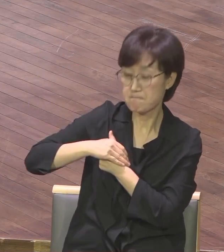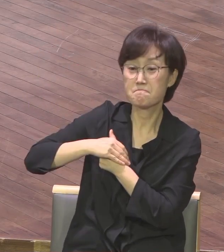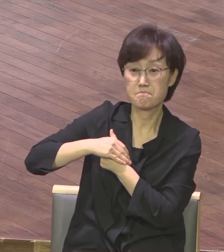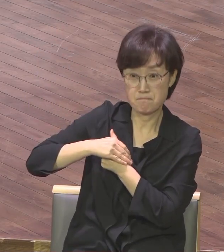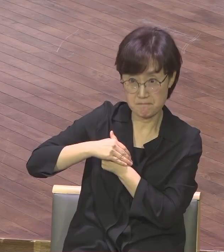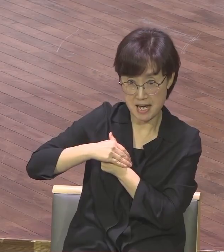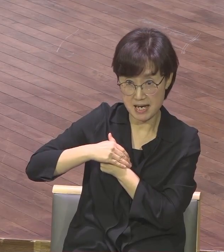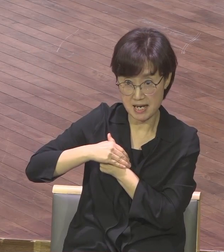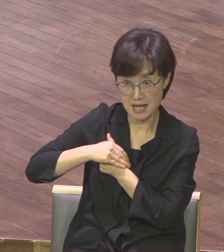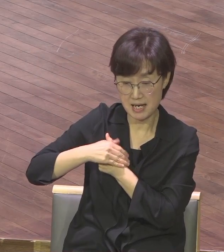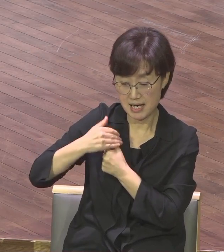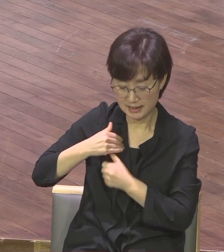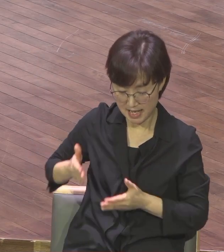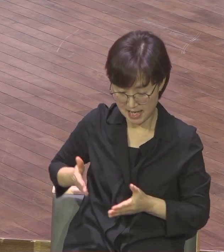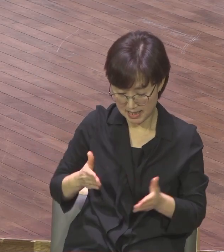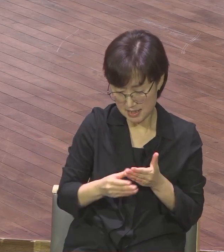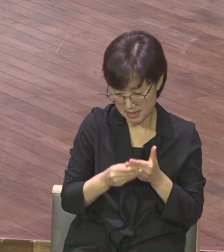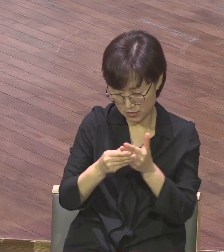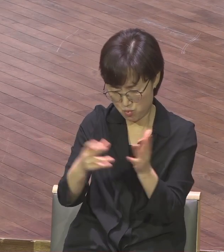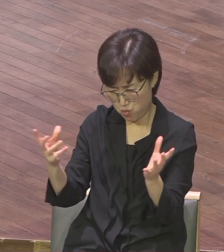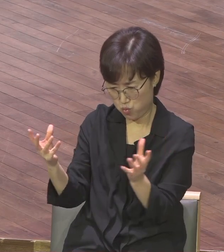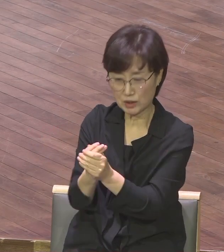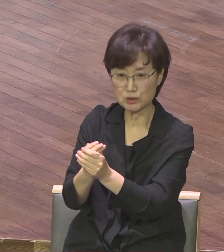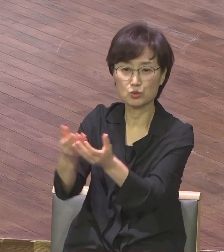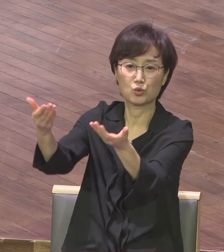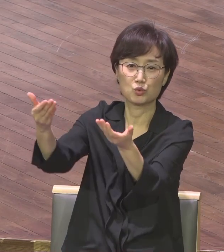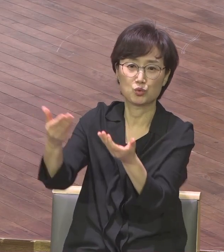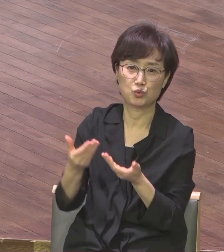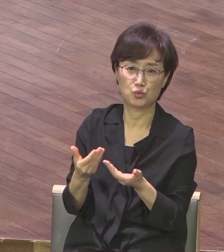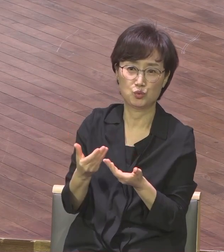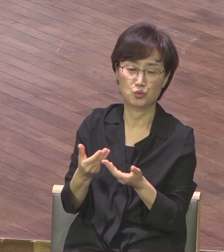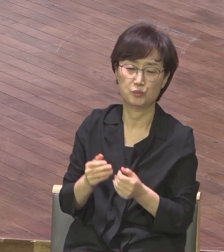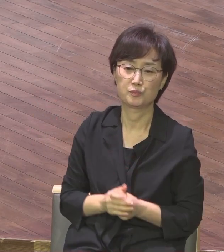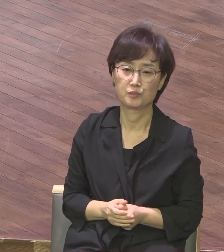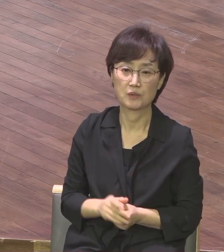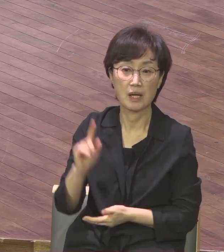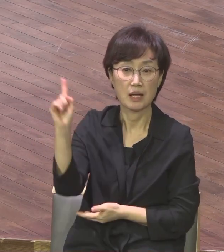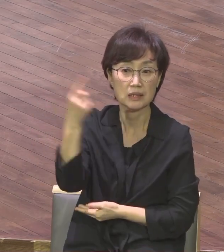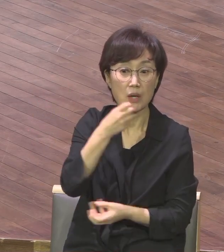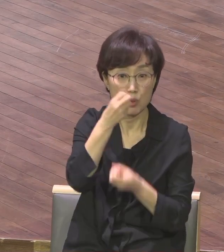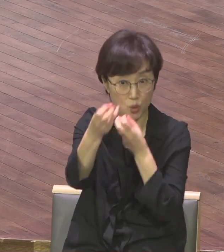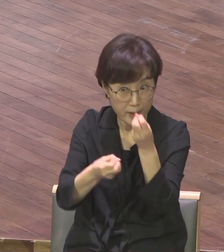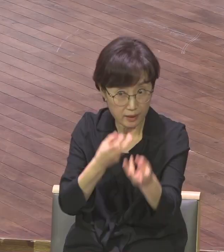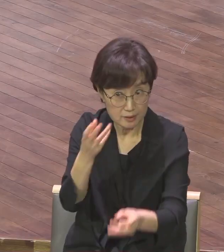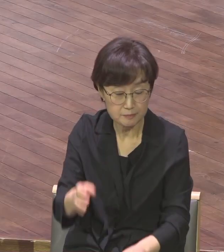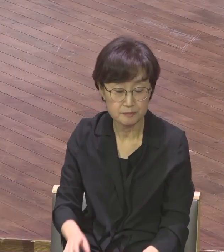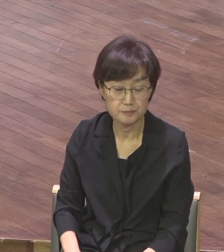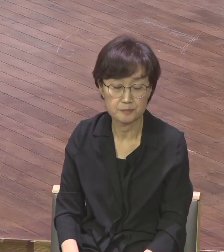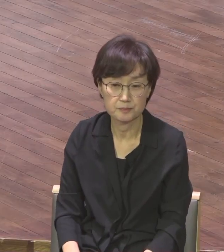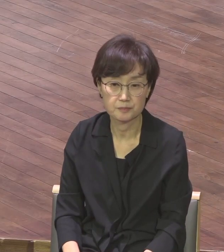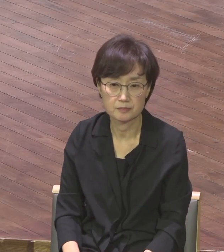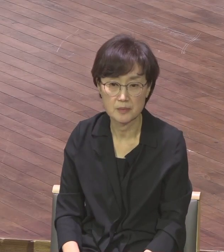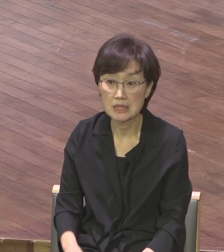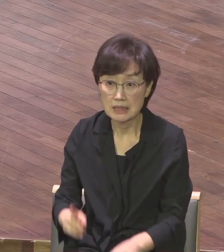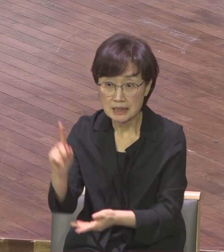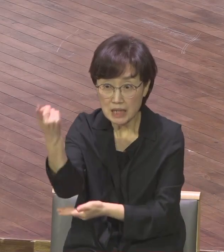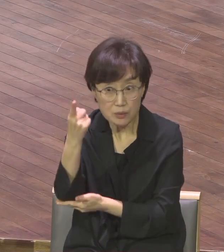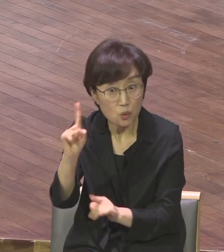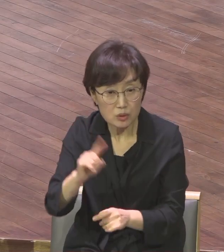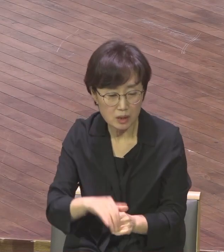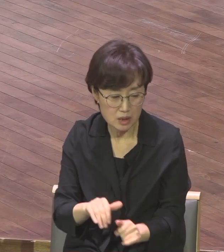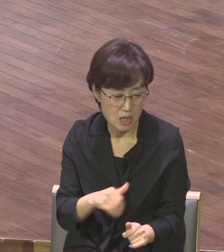내 길을 완전하게 하시며. 지금 다윗이 말이죠. 모든 원수들의